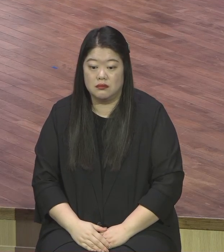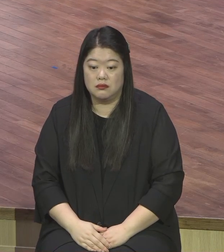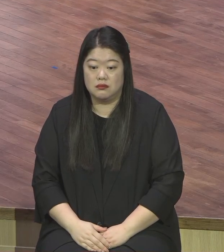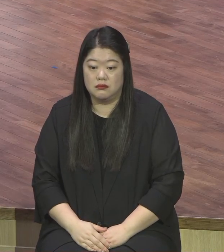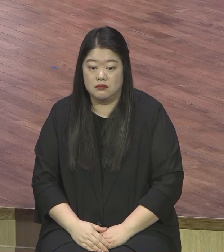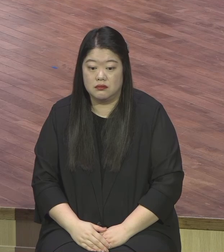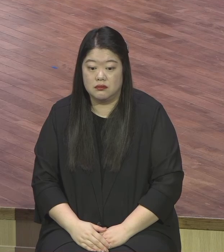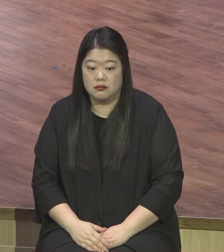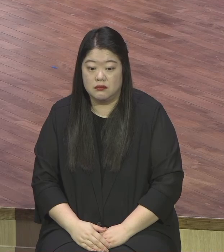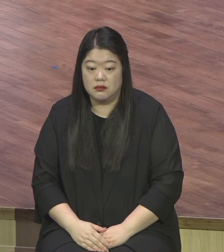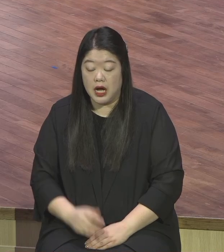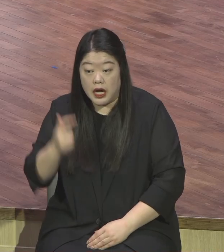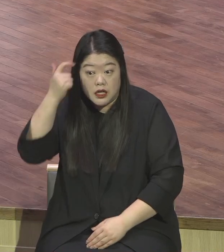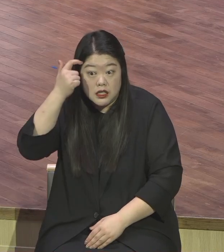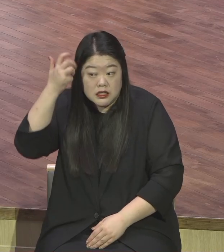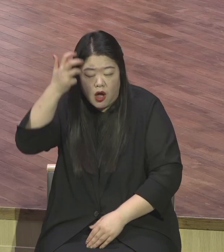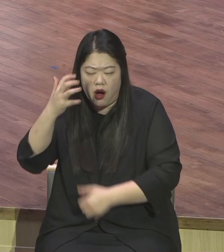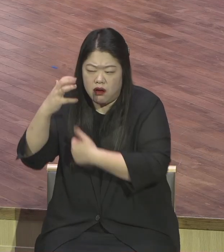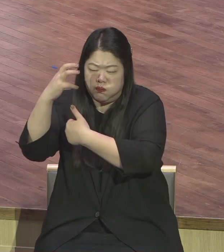최고의 축복이에요.